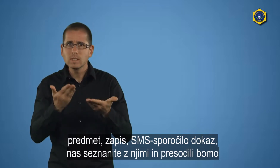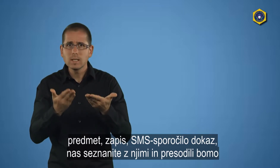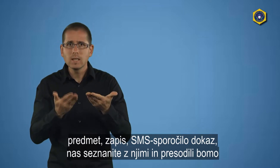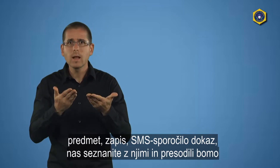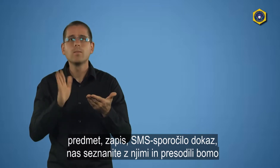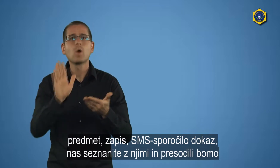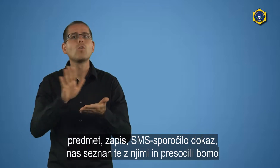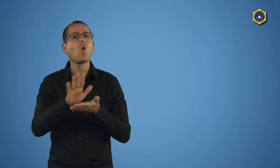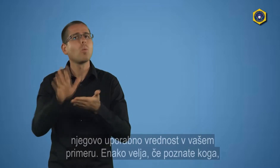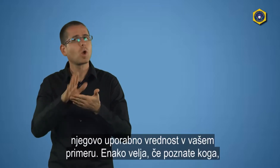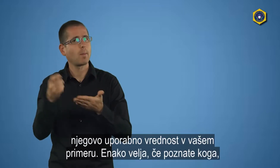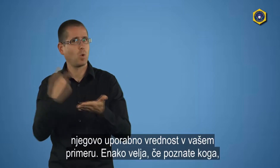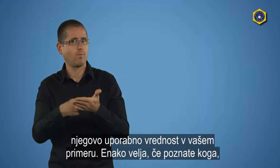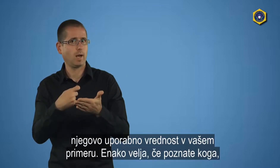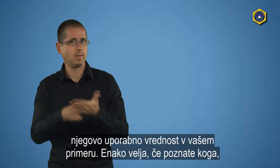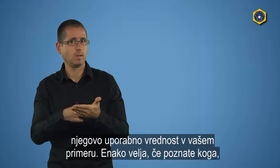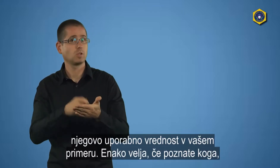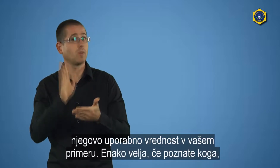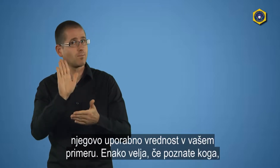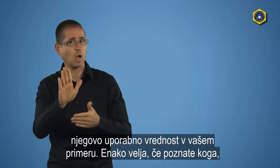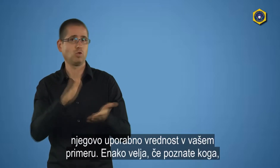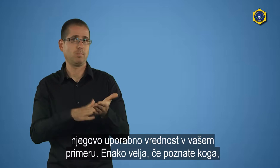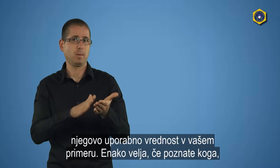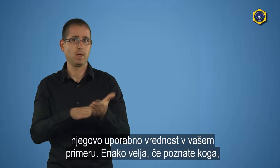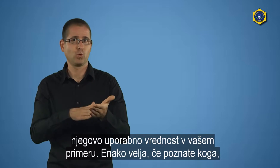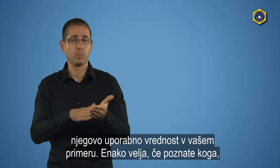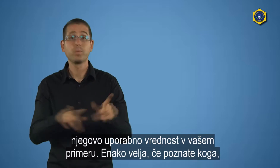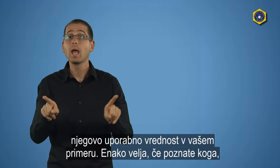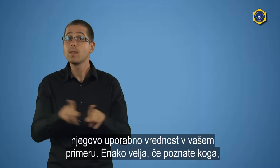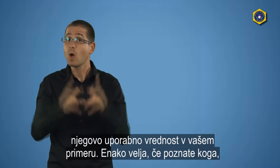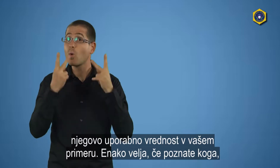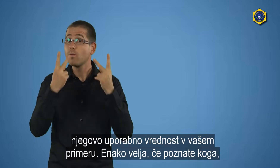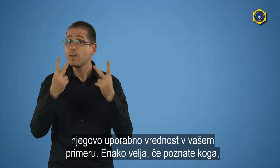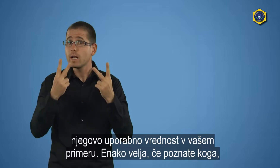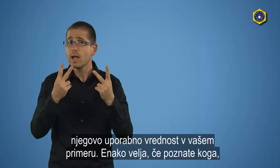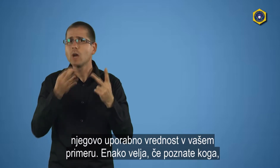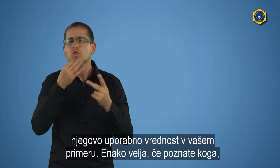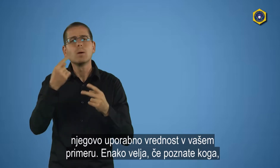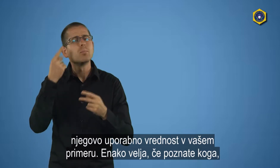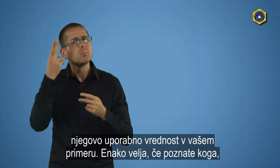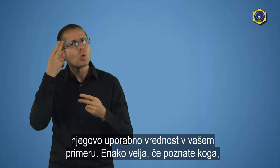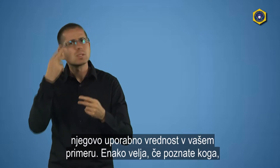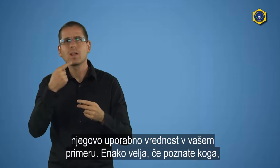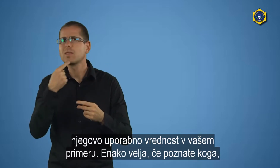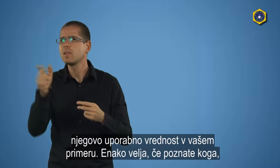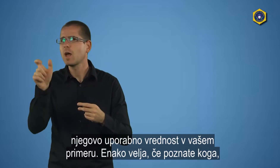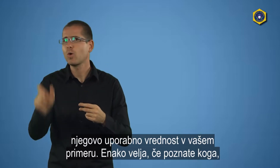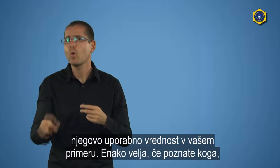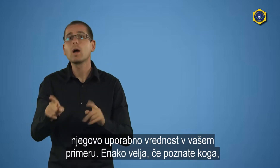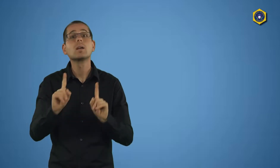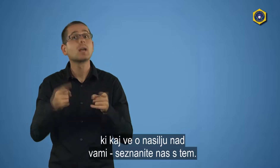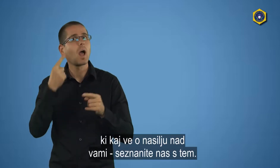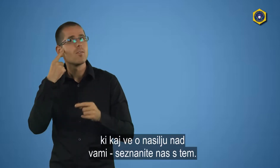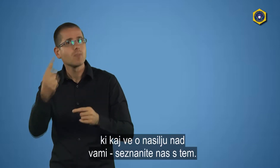presodili bomo njegovo uporabno vrednost v vašem primeru. Enako velja, če poznate koga, ki kaj ve o nasilju nad